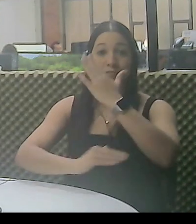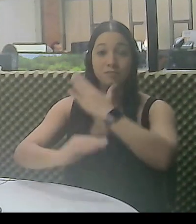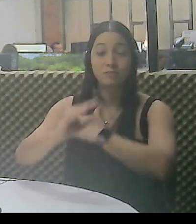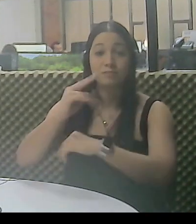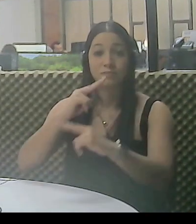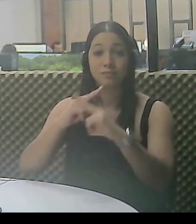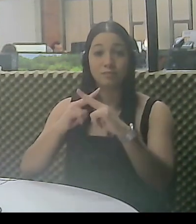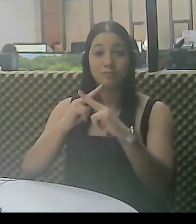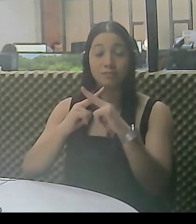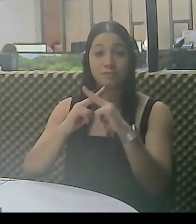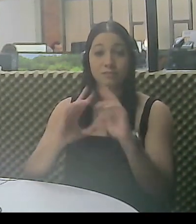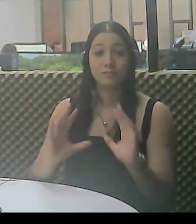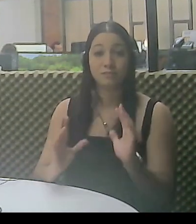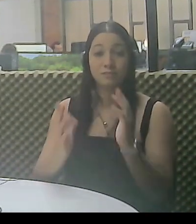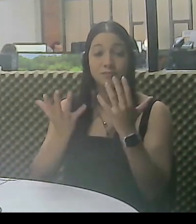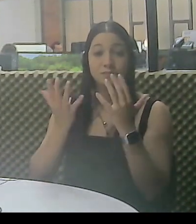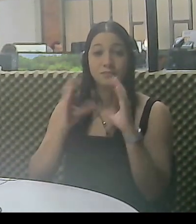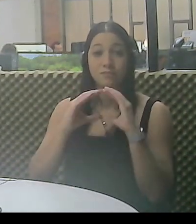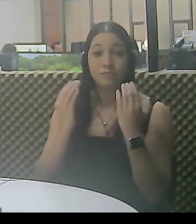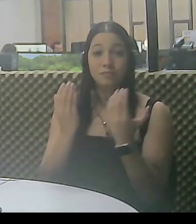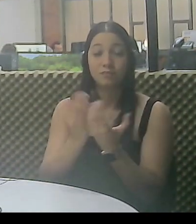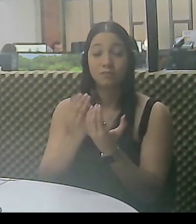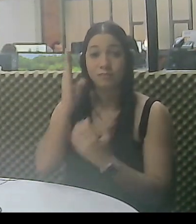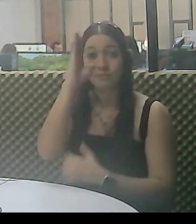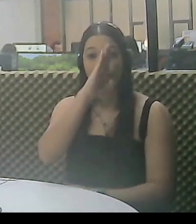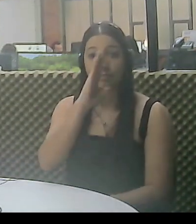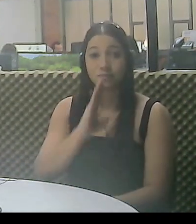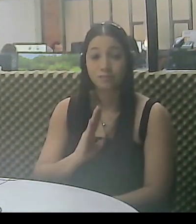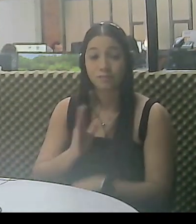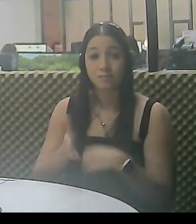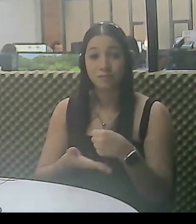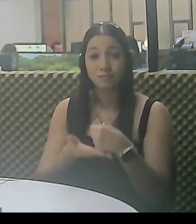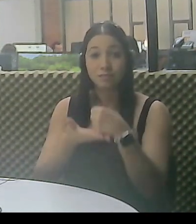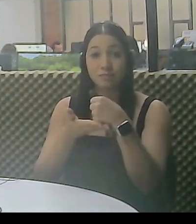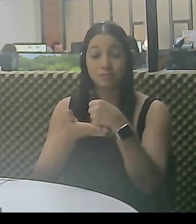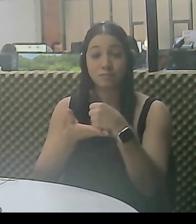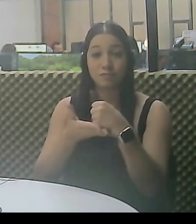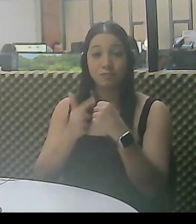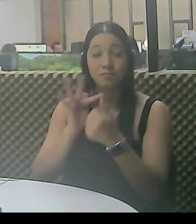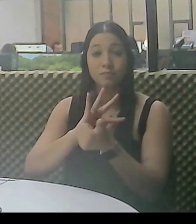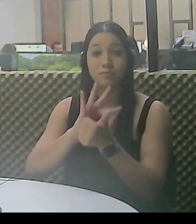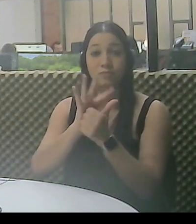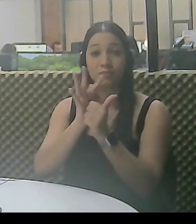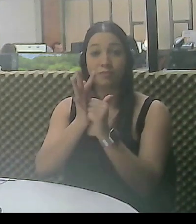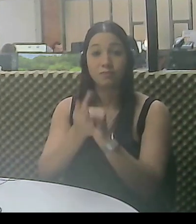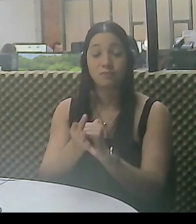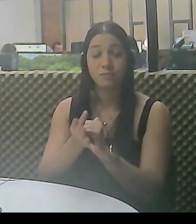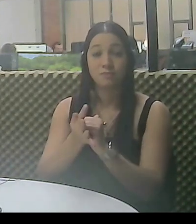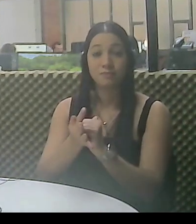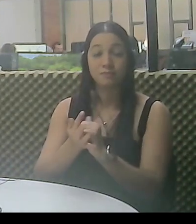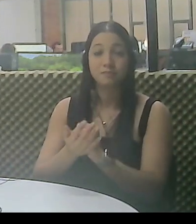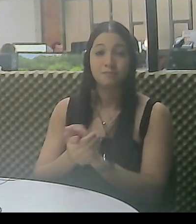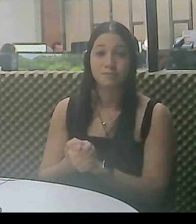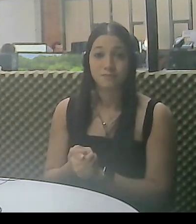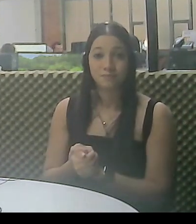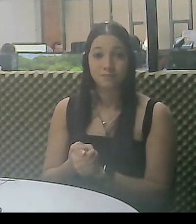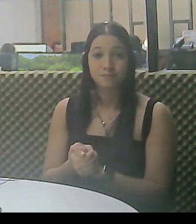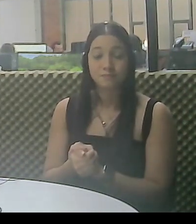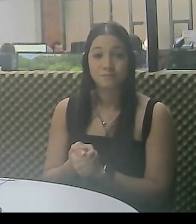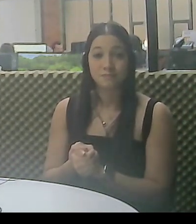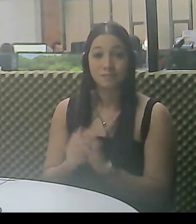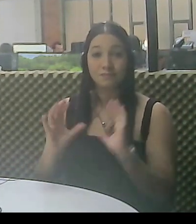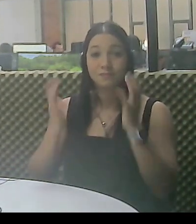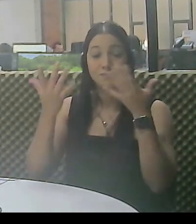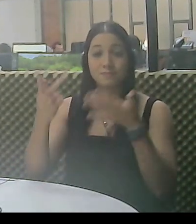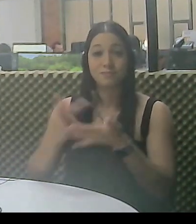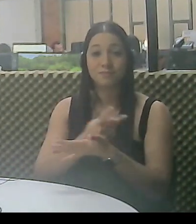Loterias Caixa, promovido pelo Comitê Paralímpico Brasileiro com apoio da Fundação Uberlandense do Turismo, Esporte e Lazer, a FUTEL. O